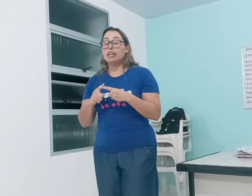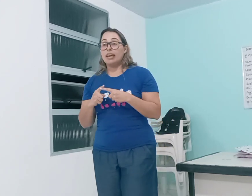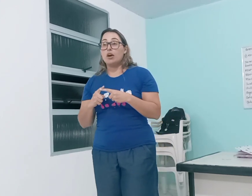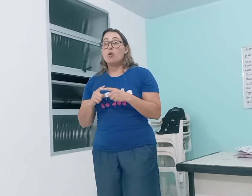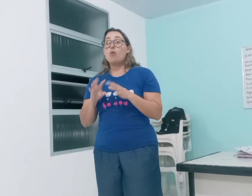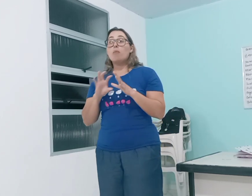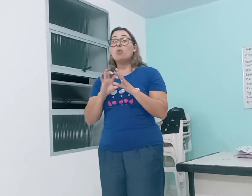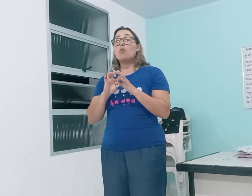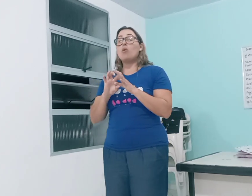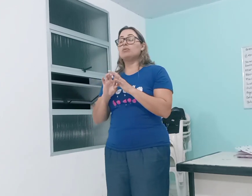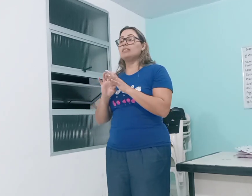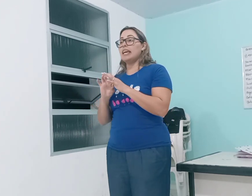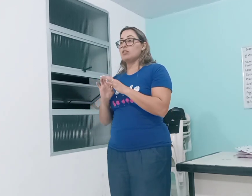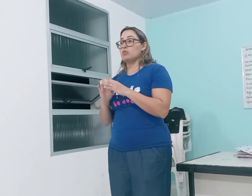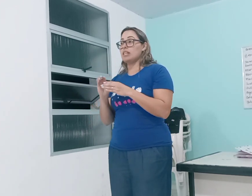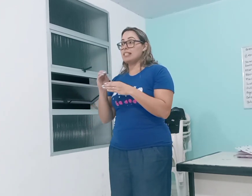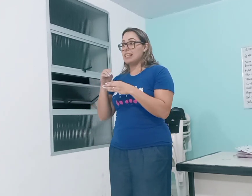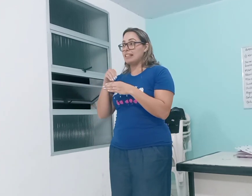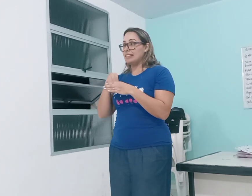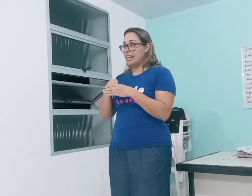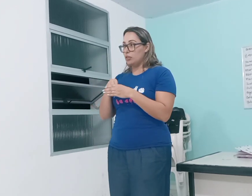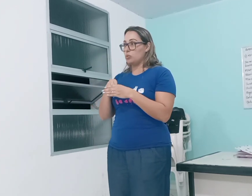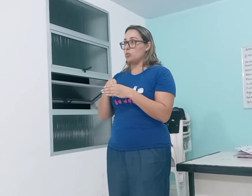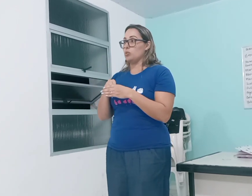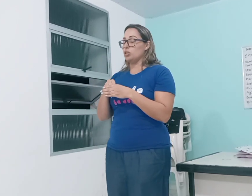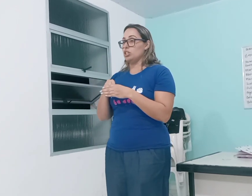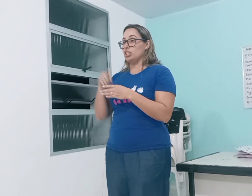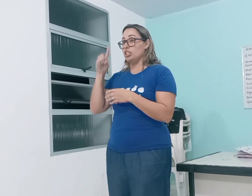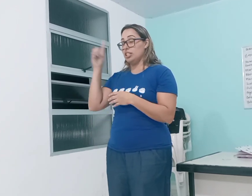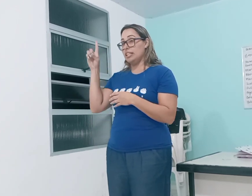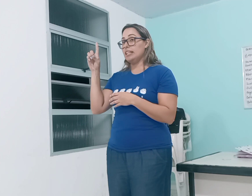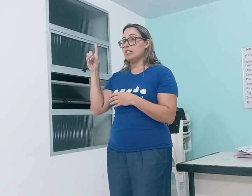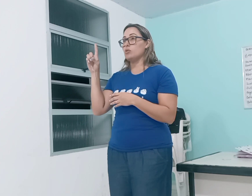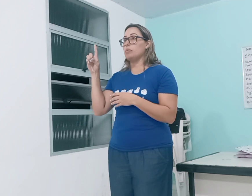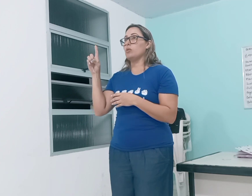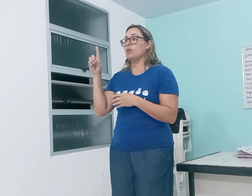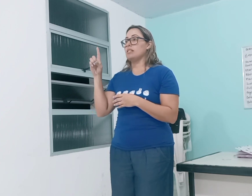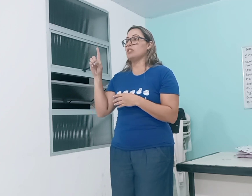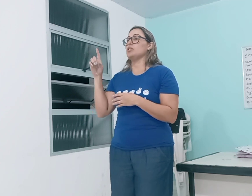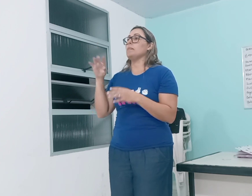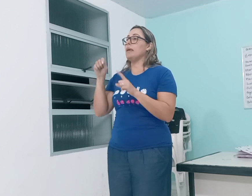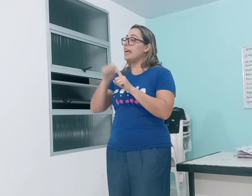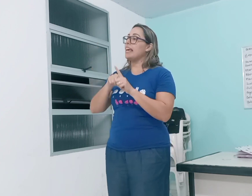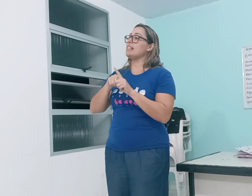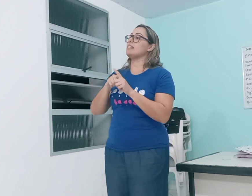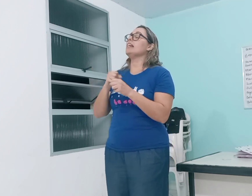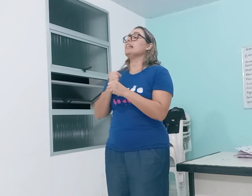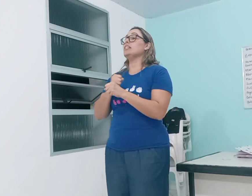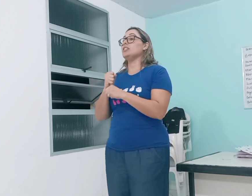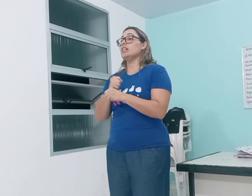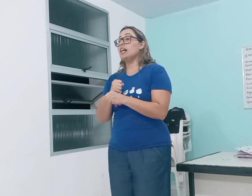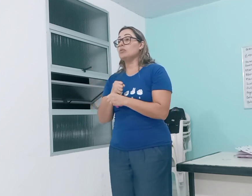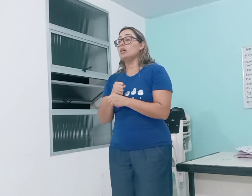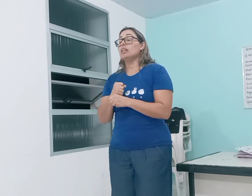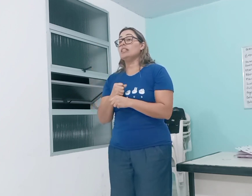Porque, como o contexto já está dentro de dia, sobre coisas de mês e de ano,